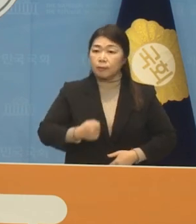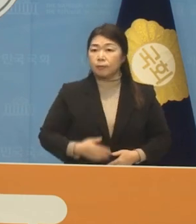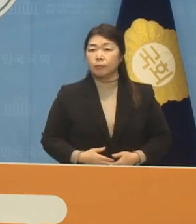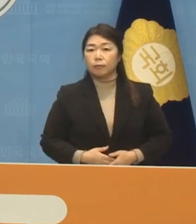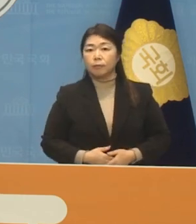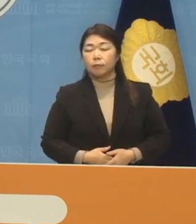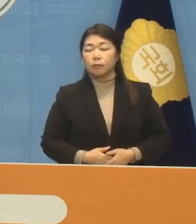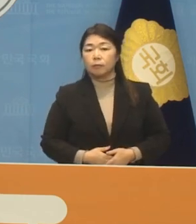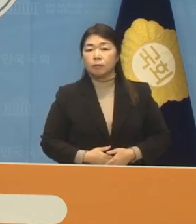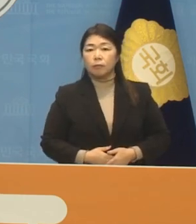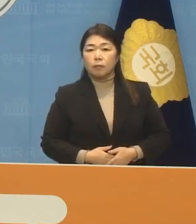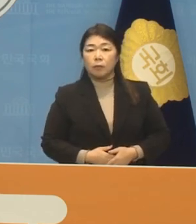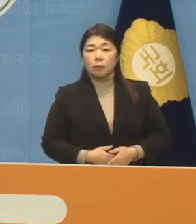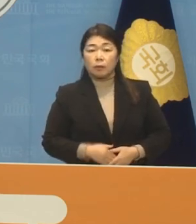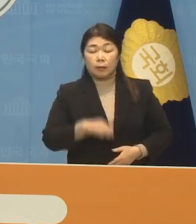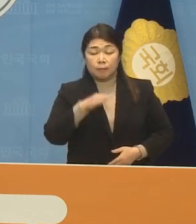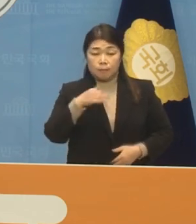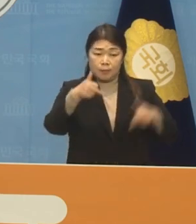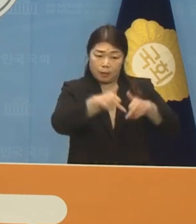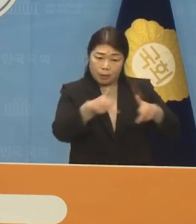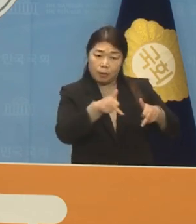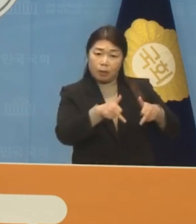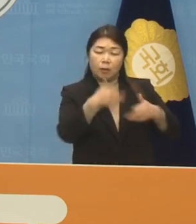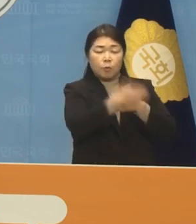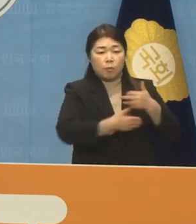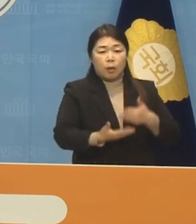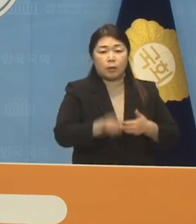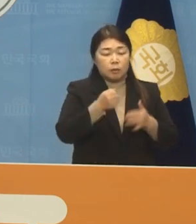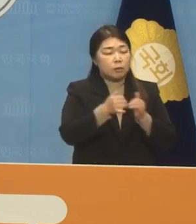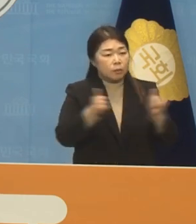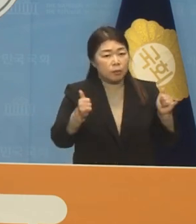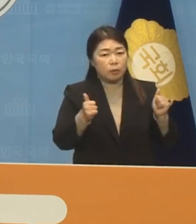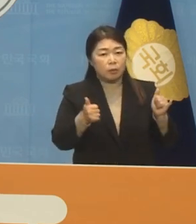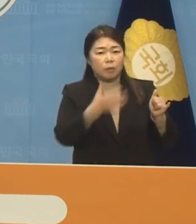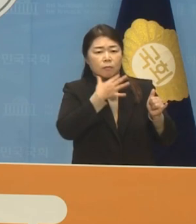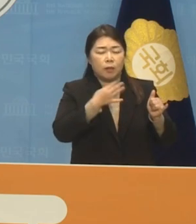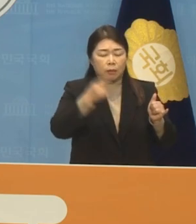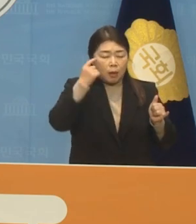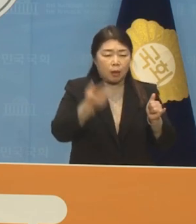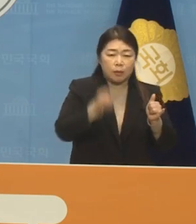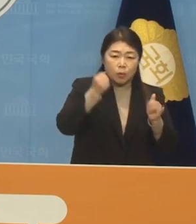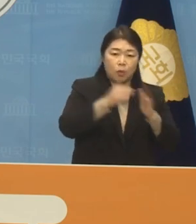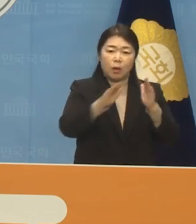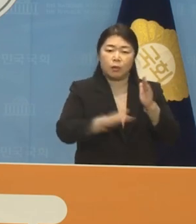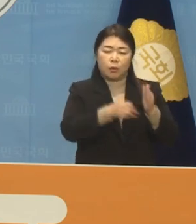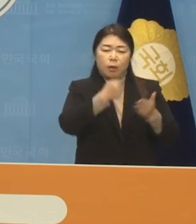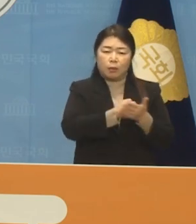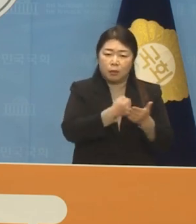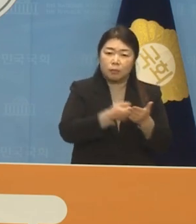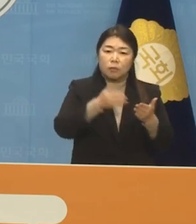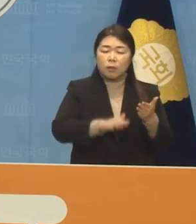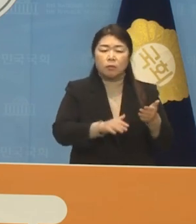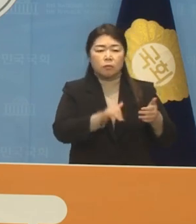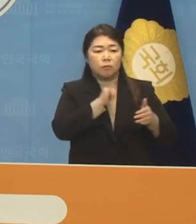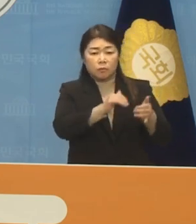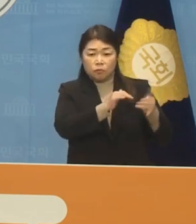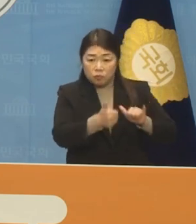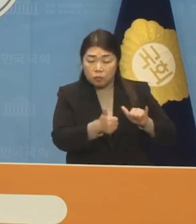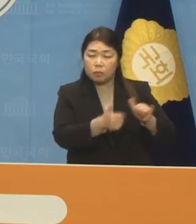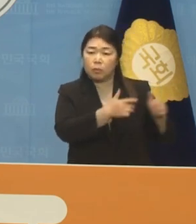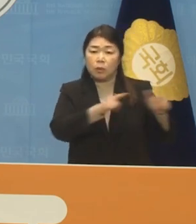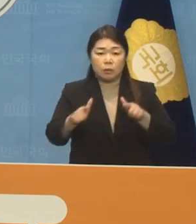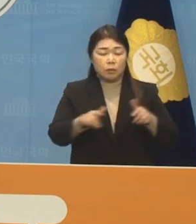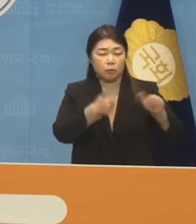높여왔습니다. 불행으로만 여겨질 수 있었던 장애인과 그 가족의 안타까운 죽음들이 전장현의 직접 행동을